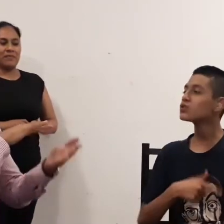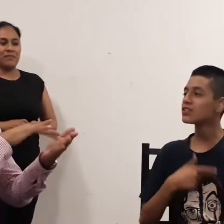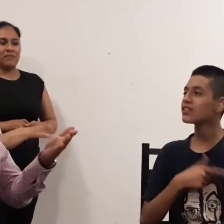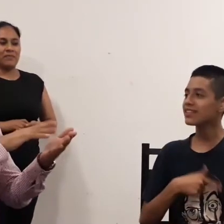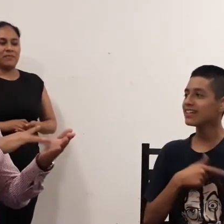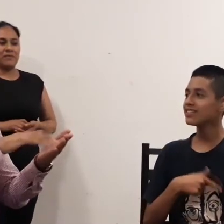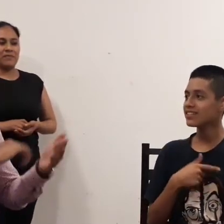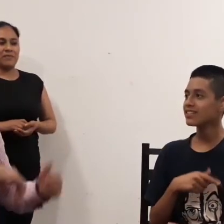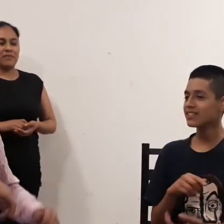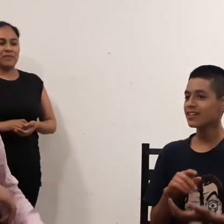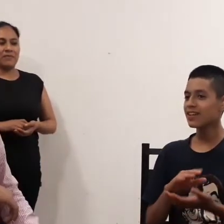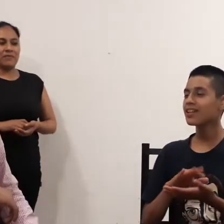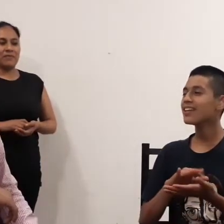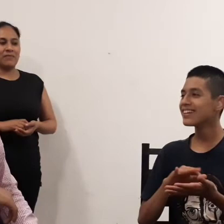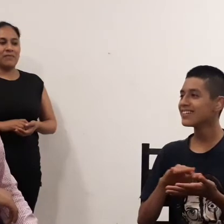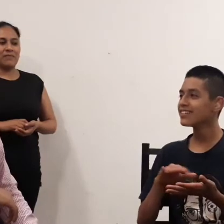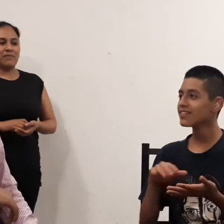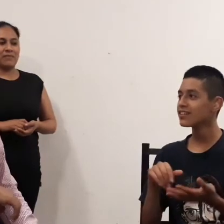¿Te gusta leer?